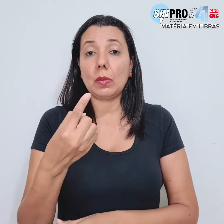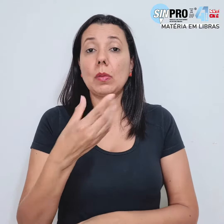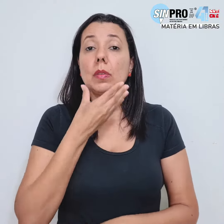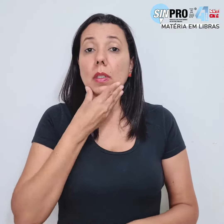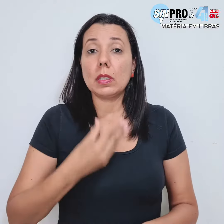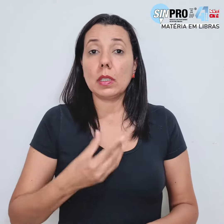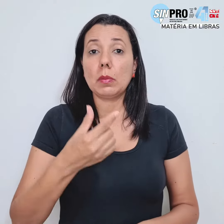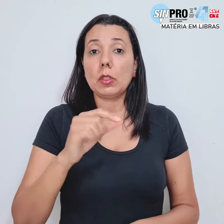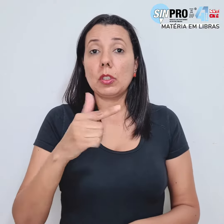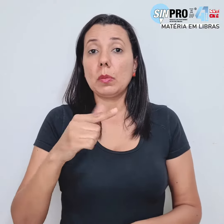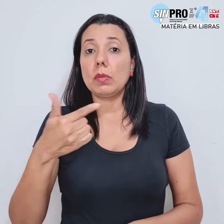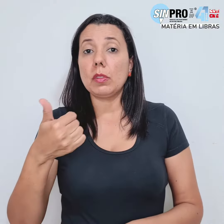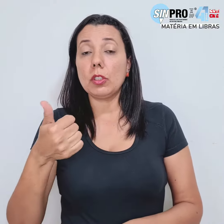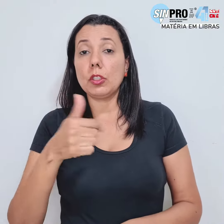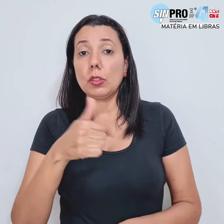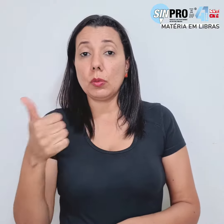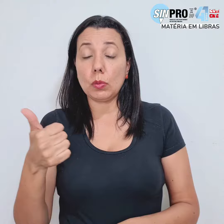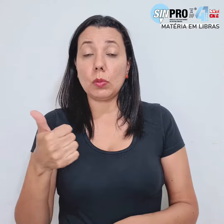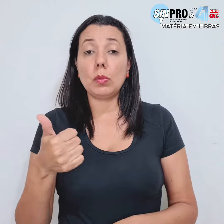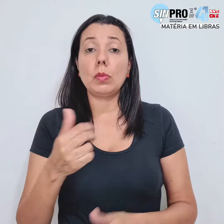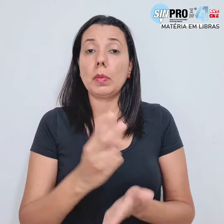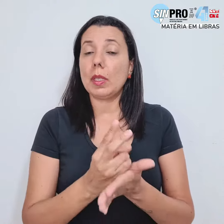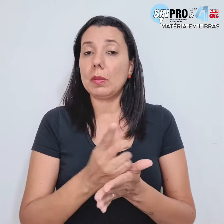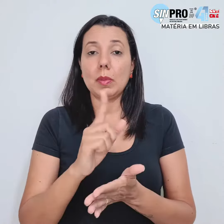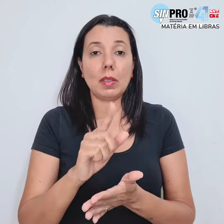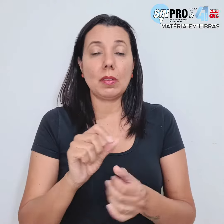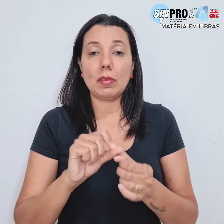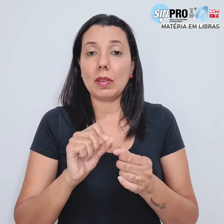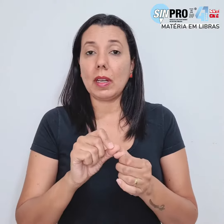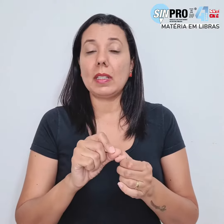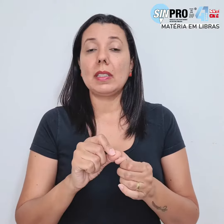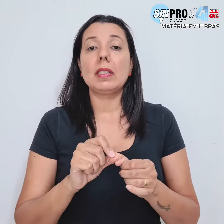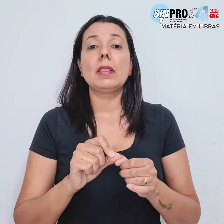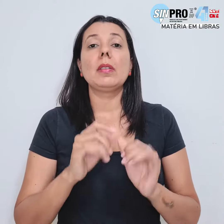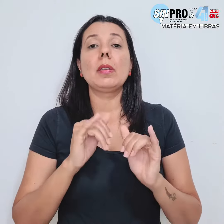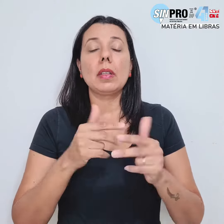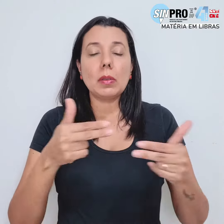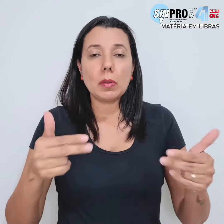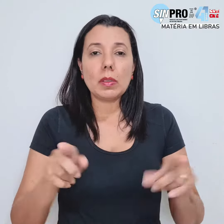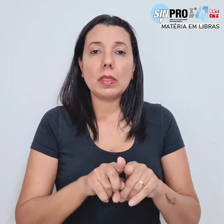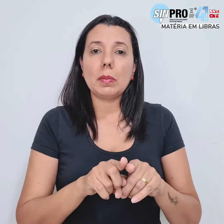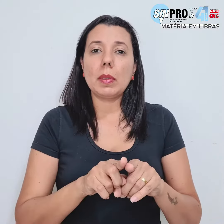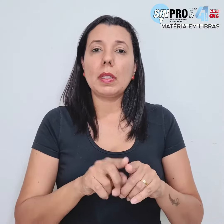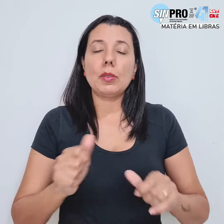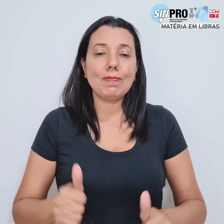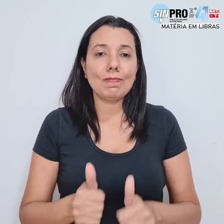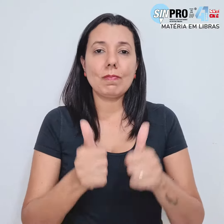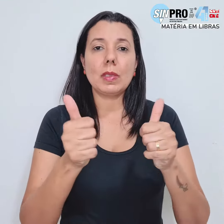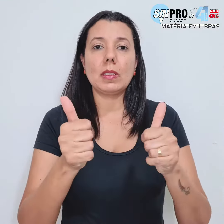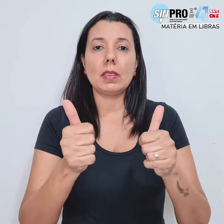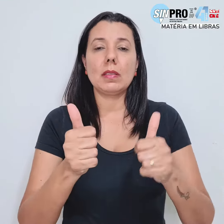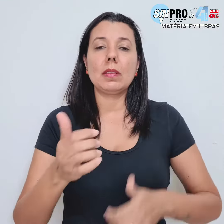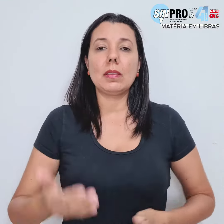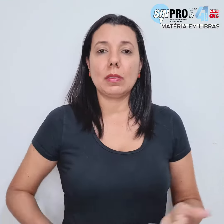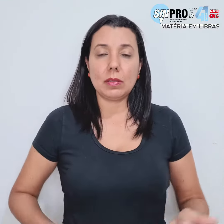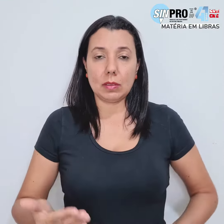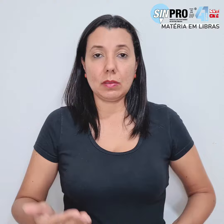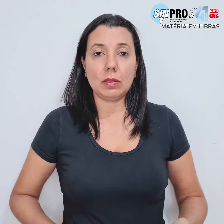dezembro de 2021, tal medida não se aplica às promoções decorrentes de qualificação do servidor.